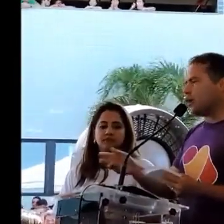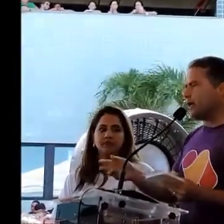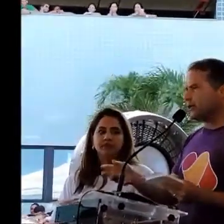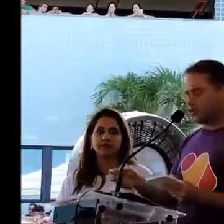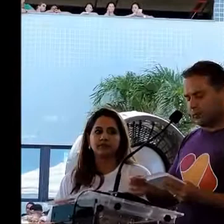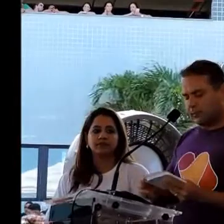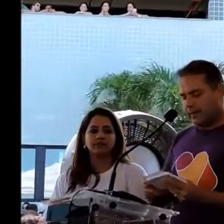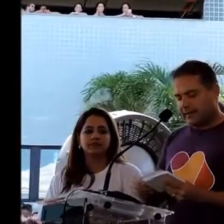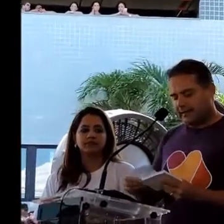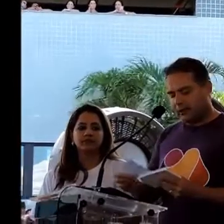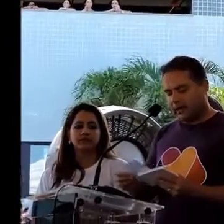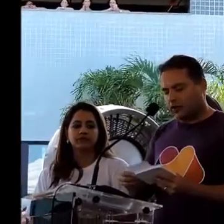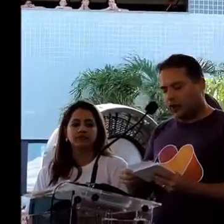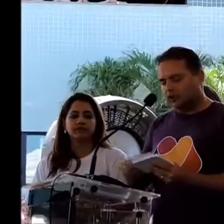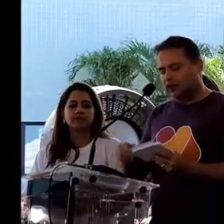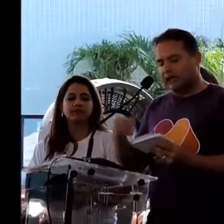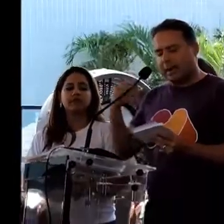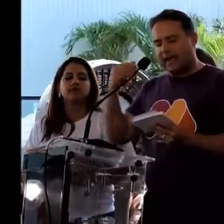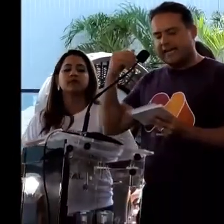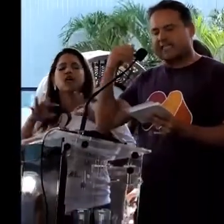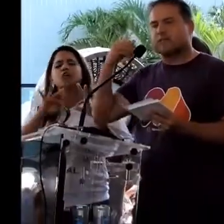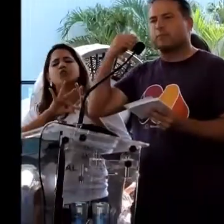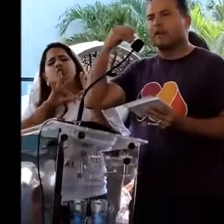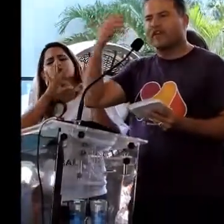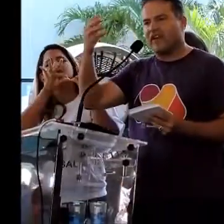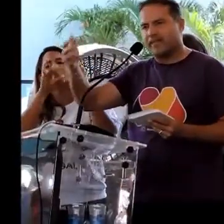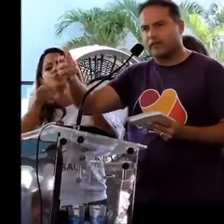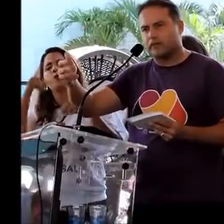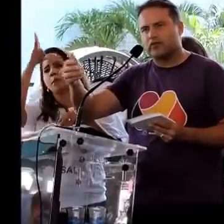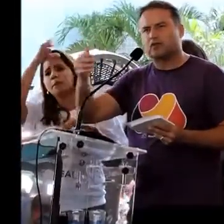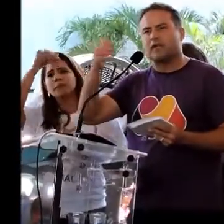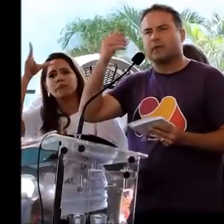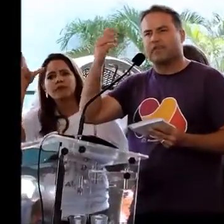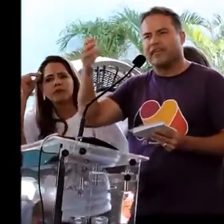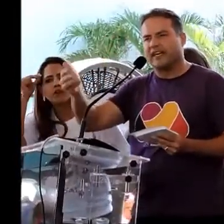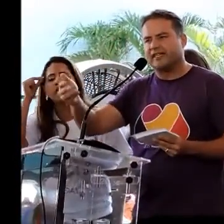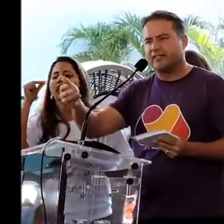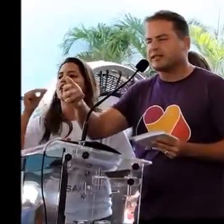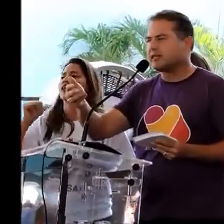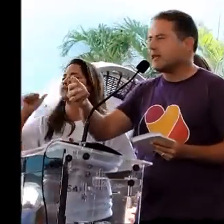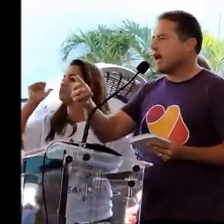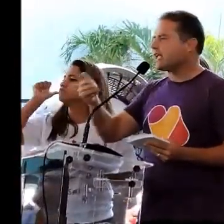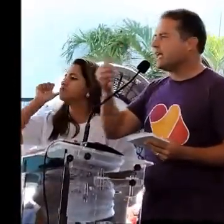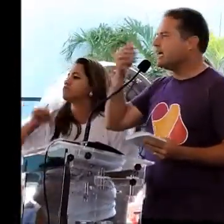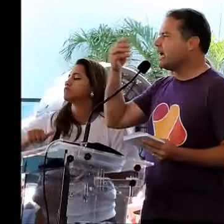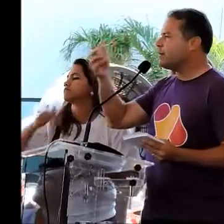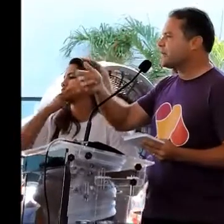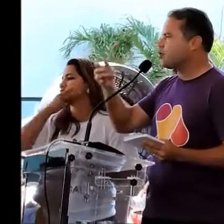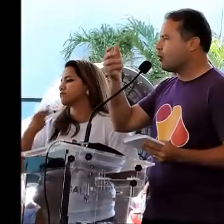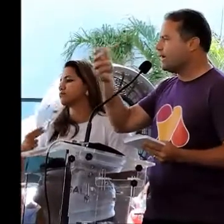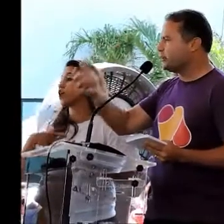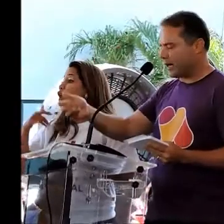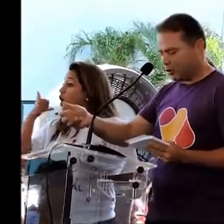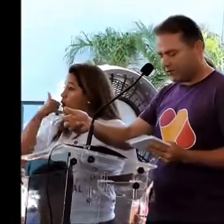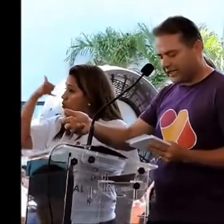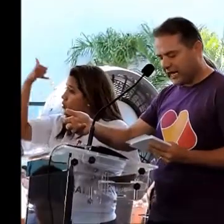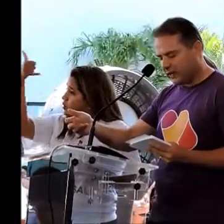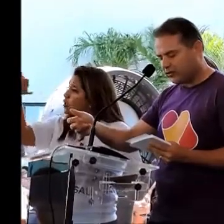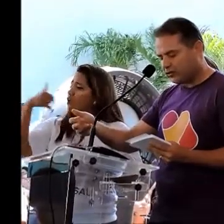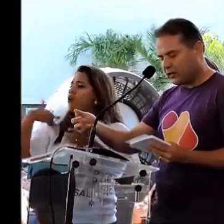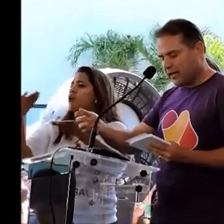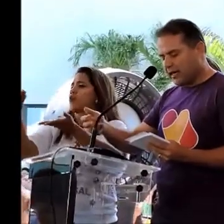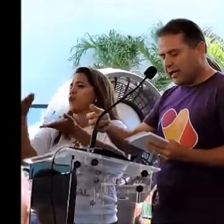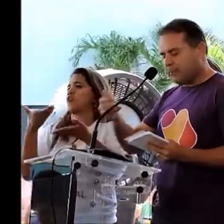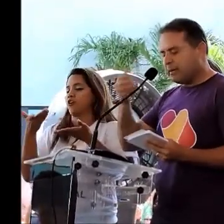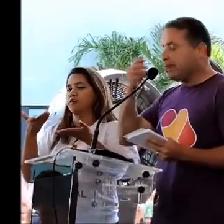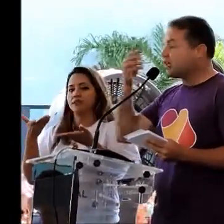Queria, com isso, saudar todos os demais prefeitos e prefeitas a quem liguei pessoalmente para